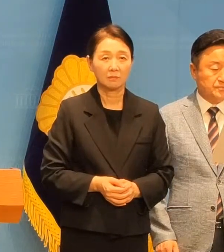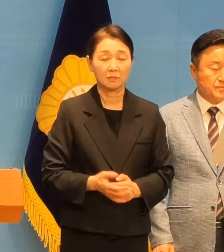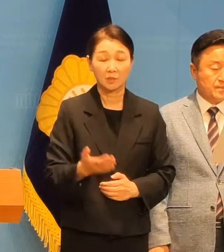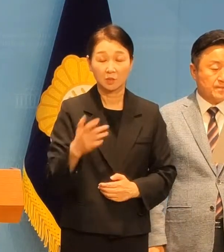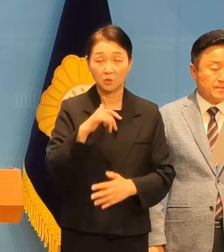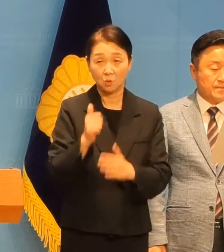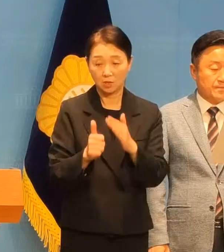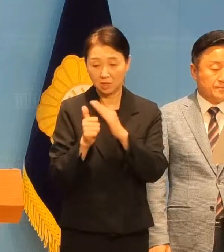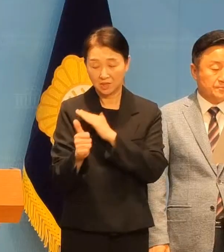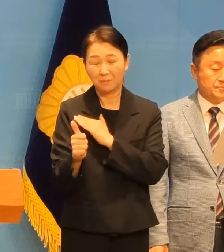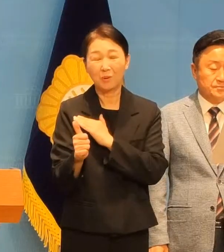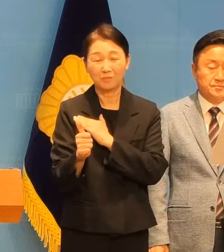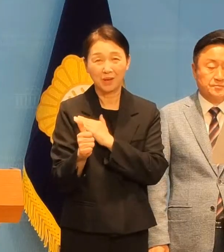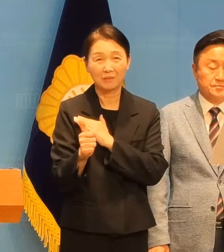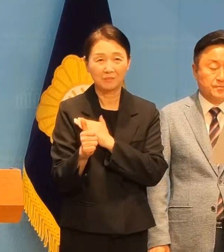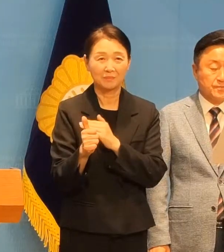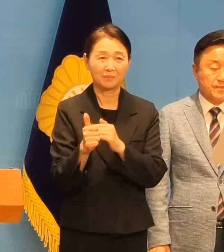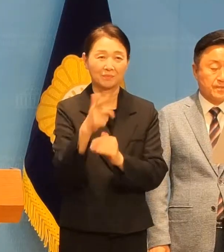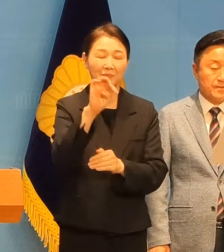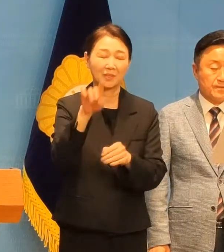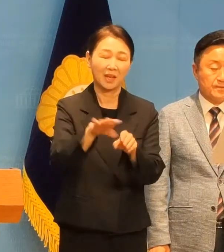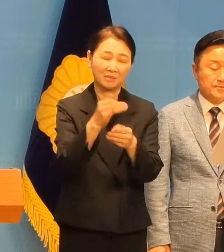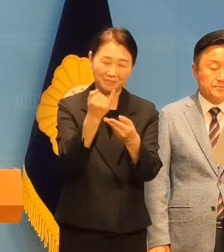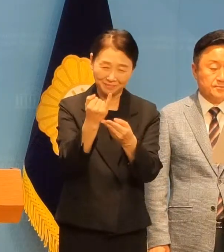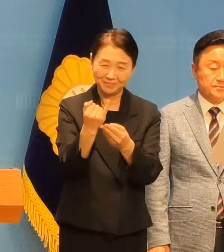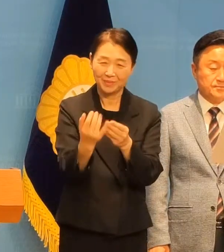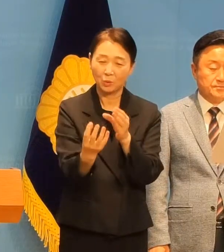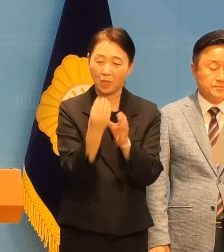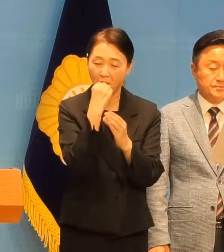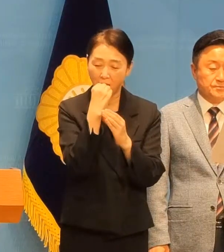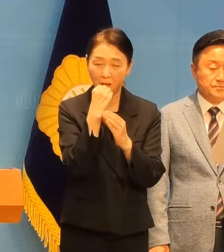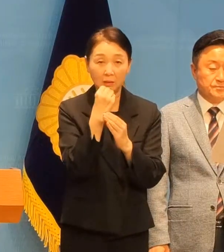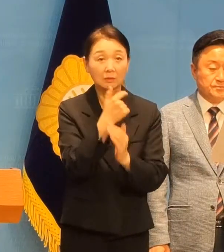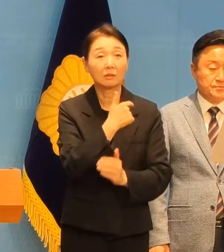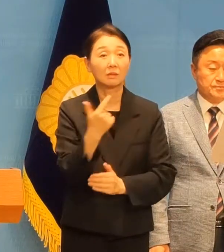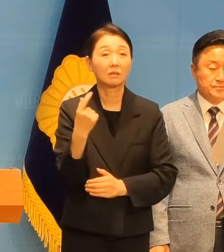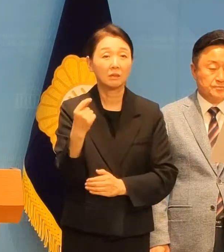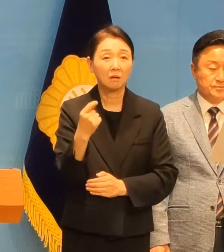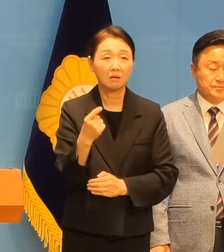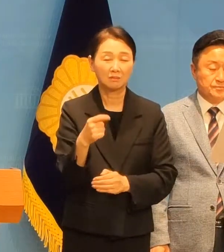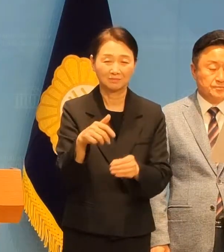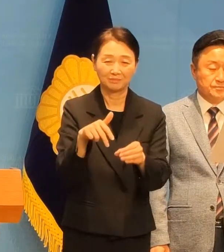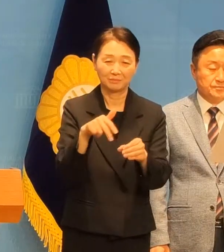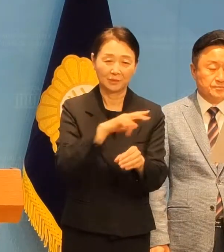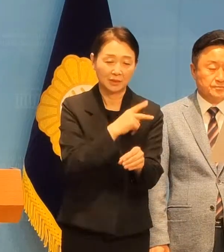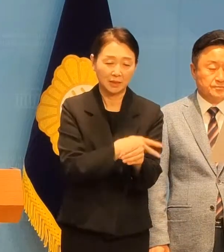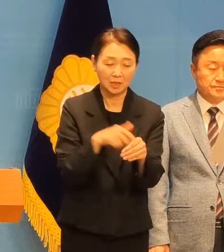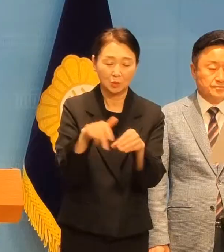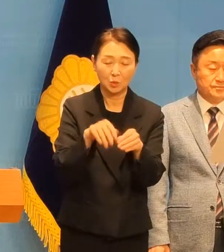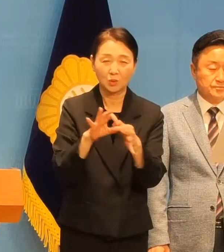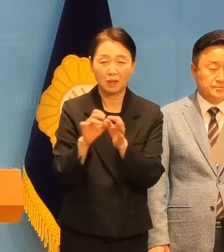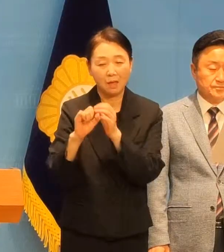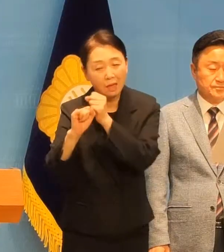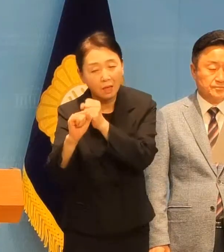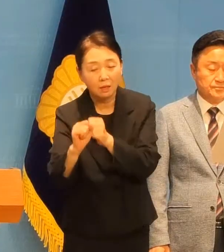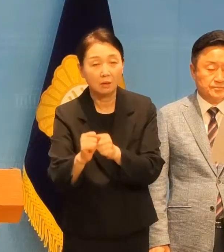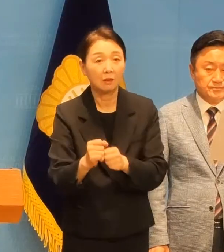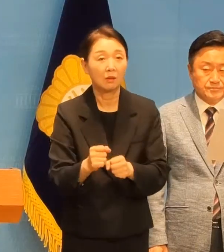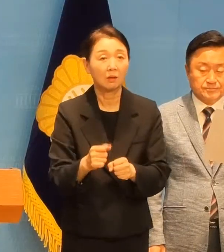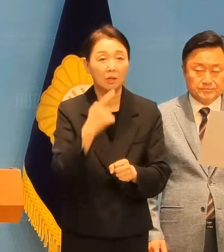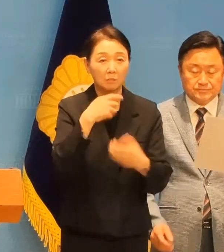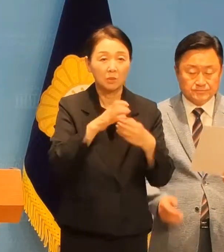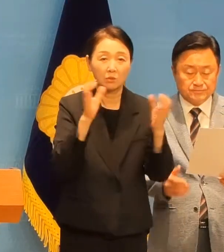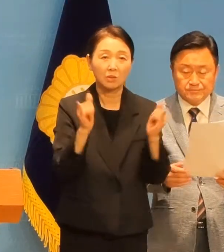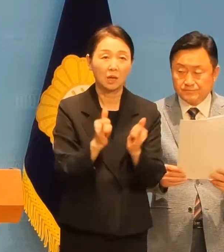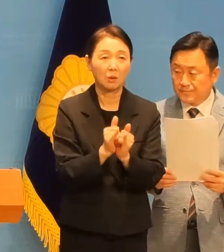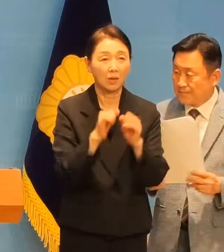원내대표는 교주에 큰절하여 뒷돈을 챙기고 사이비 종교에 좌지우지되는 정당은 더 이상 민주사회에 존립할